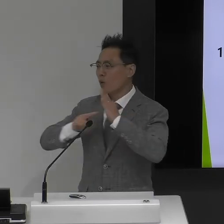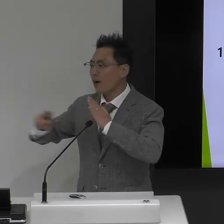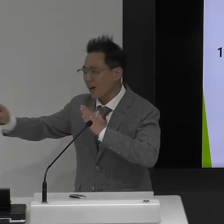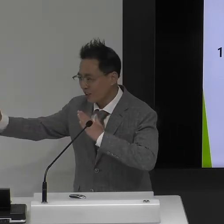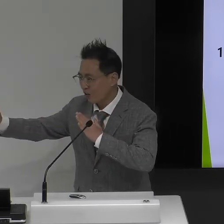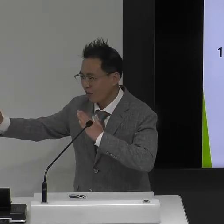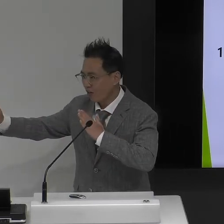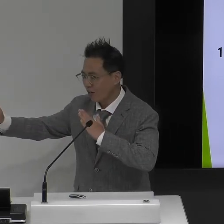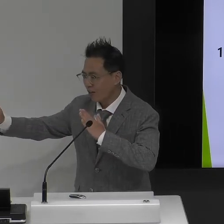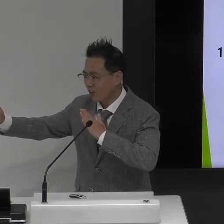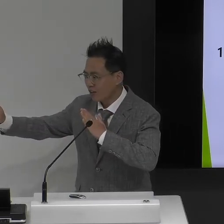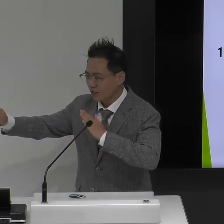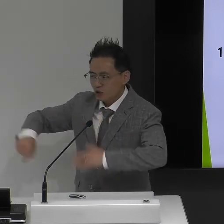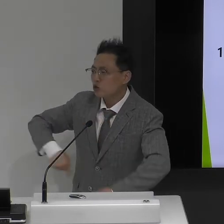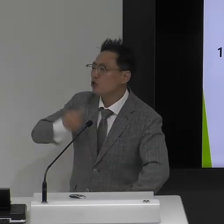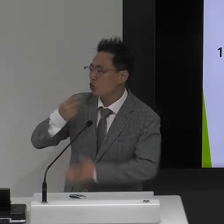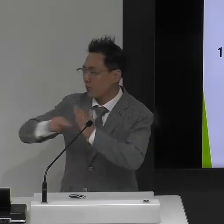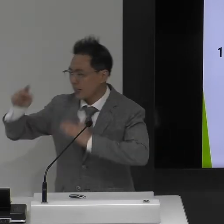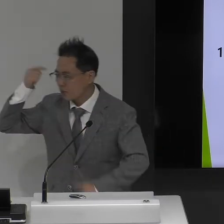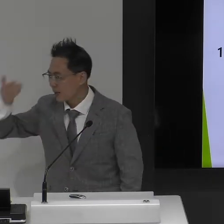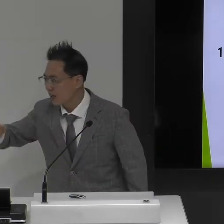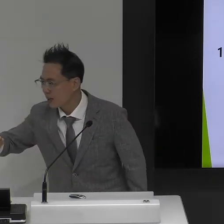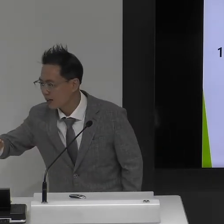도망가야 돼요. 근데 스스로 도망갔습니까?